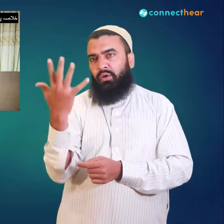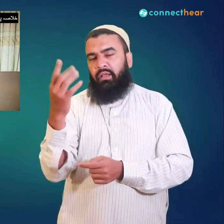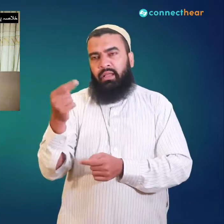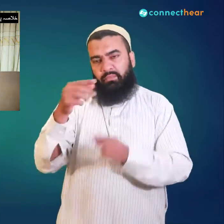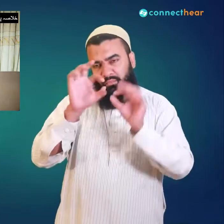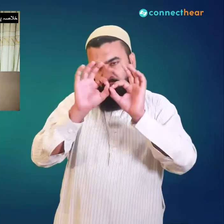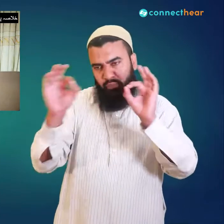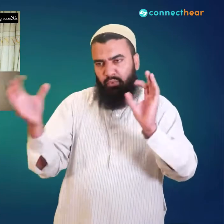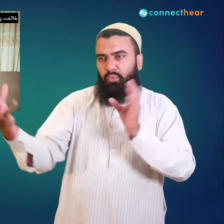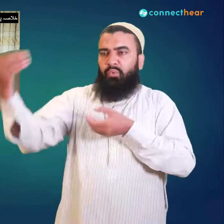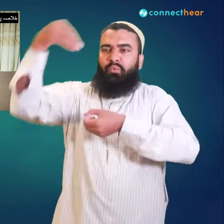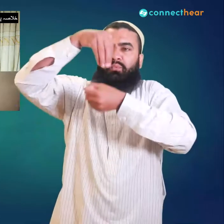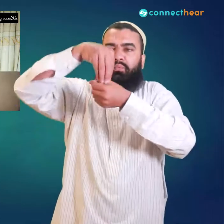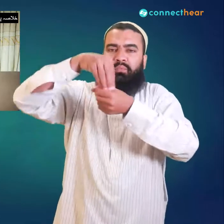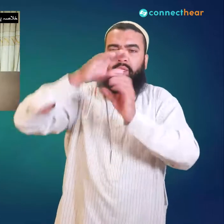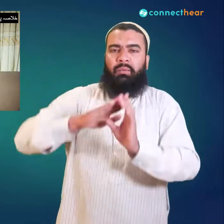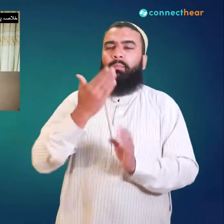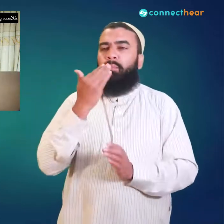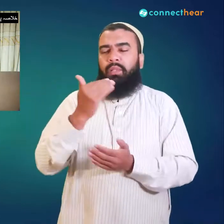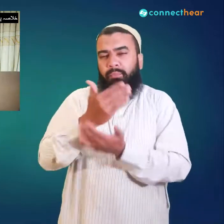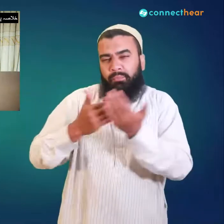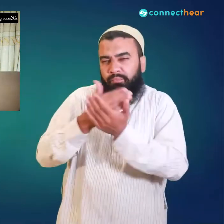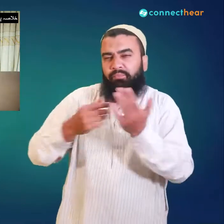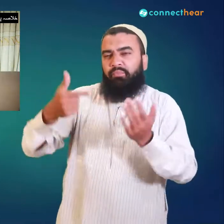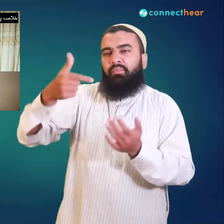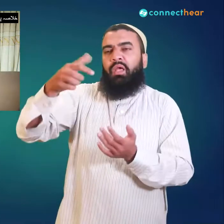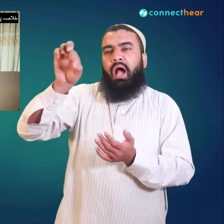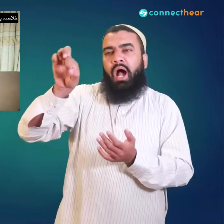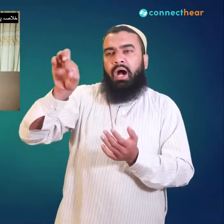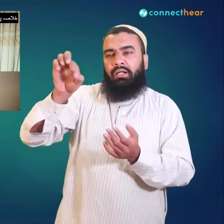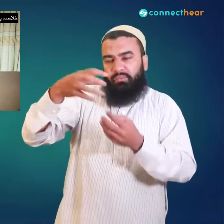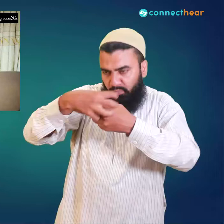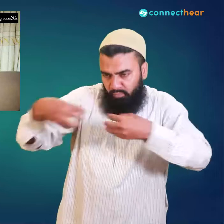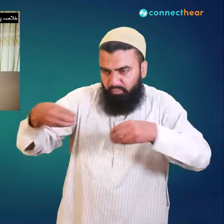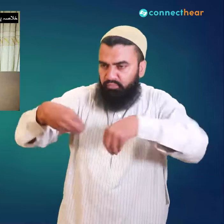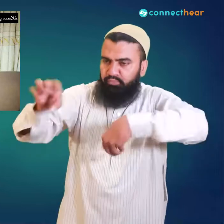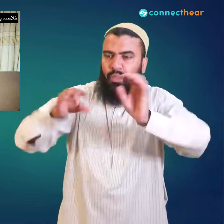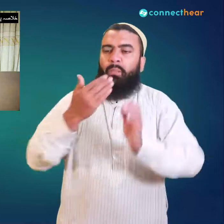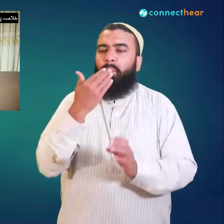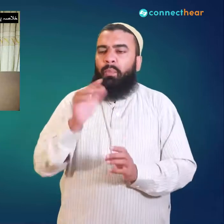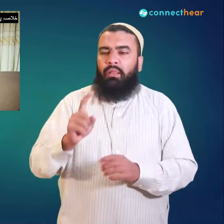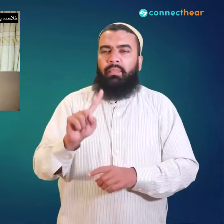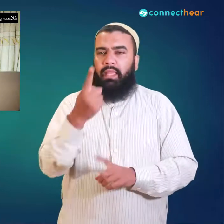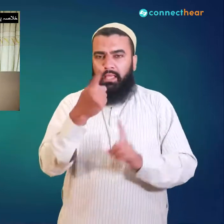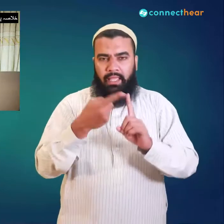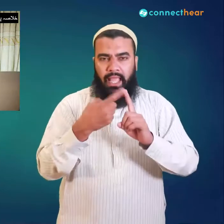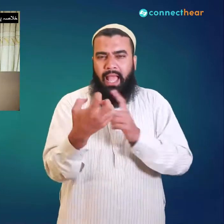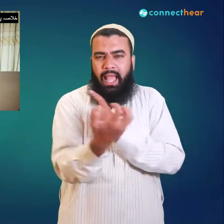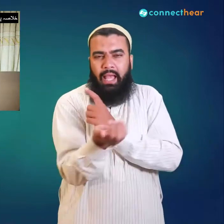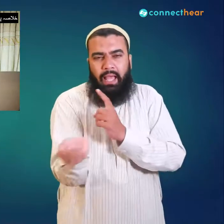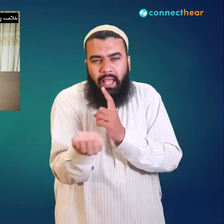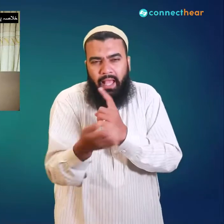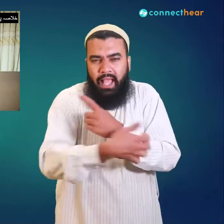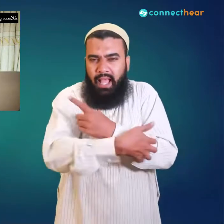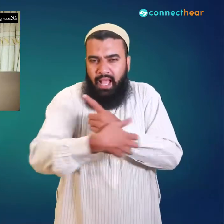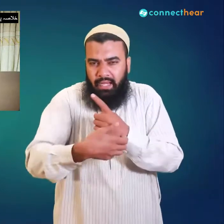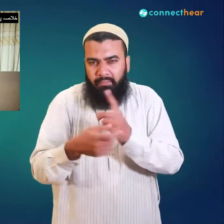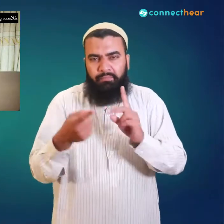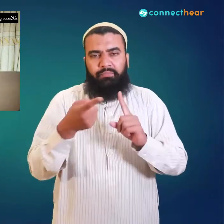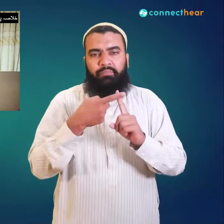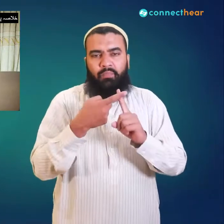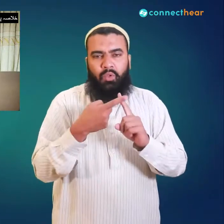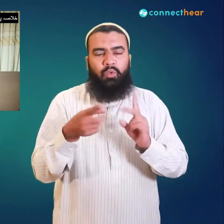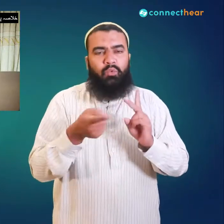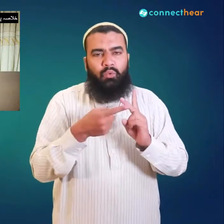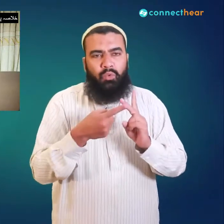کے مصارف بیان فرمائے گئے ہیں۔ نمبر 1 فقراء، نمبر 2 مساکین